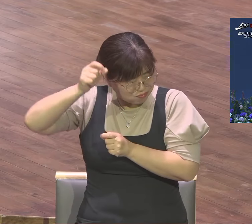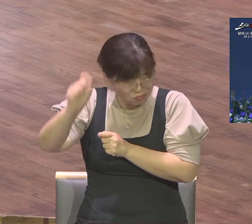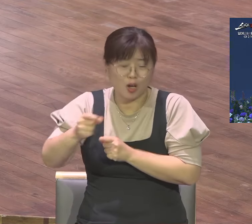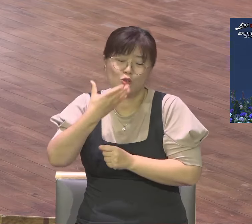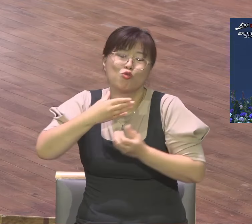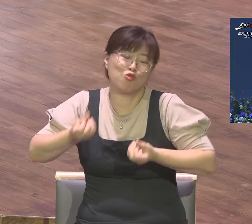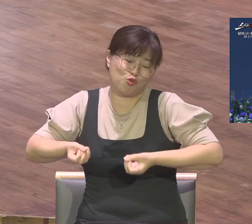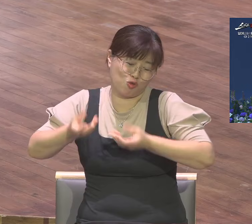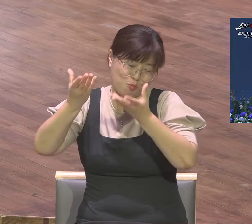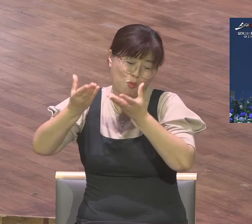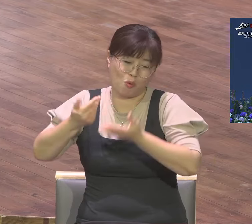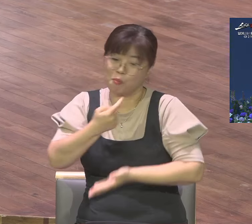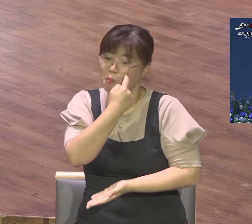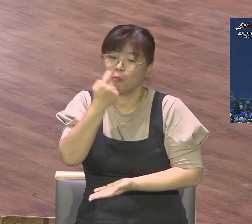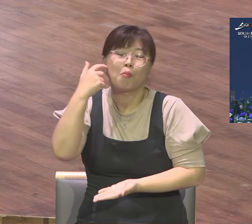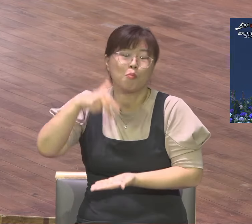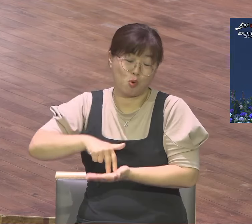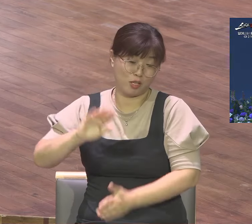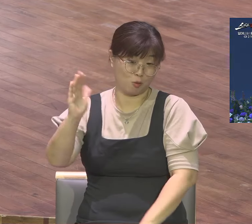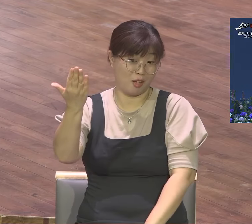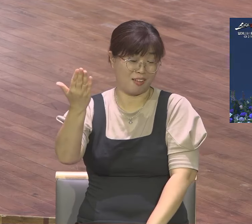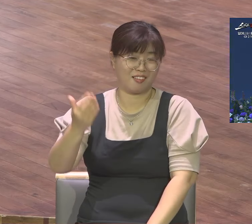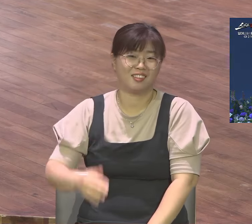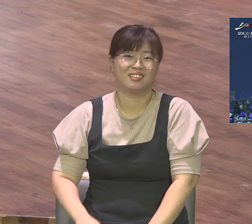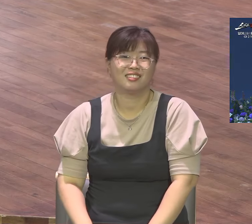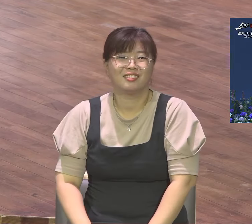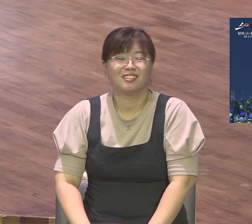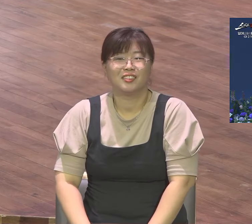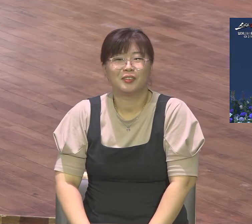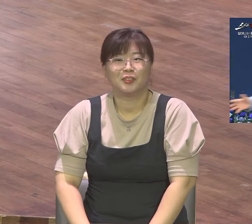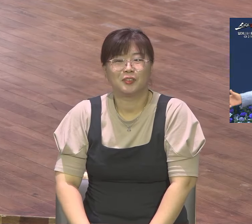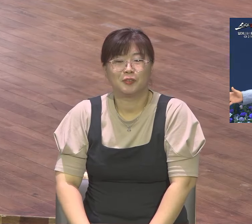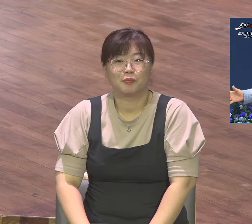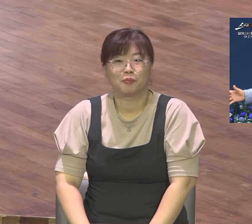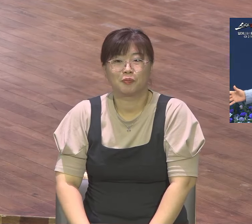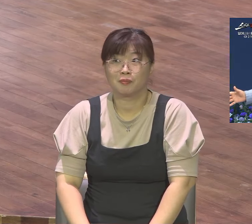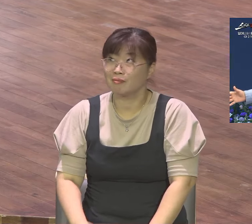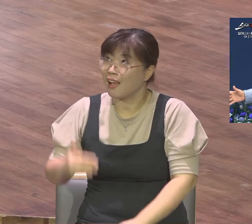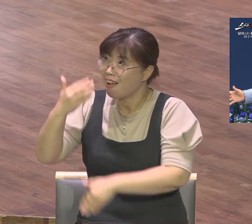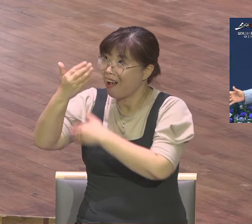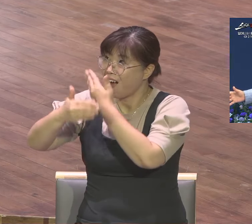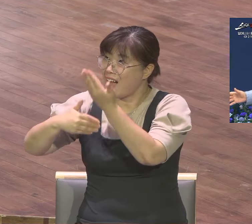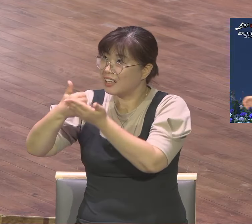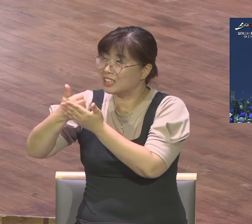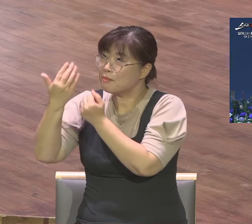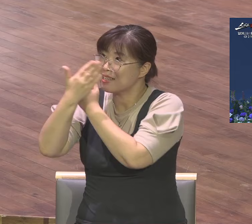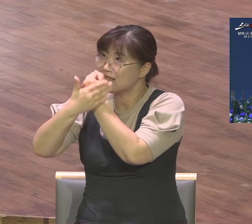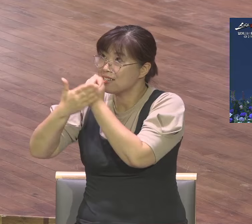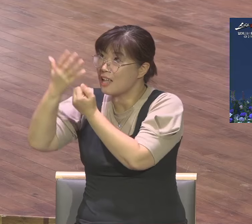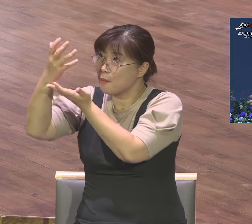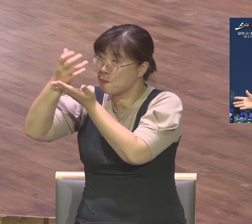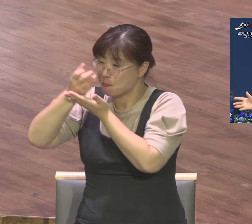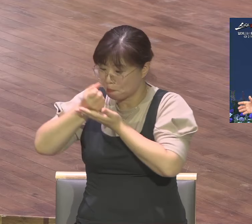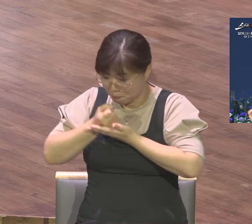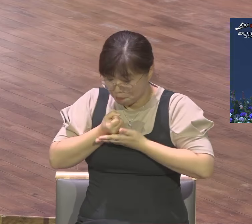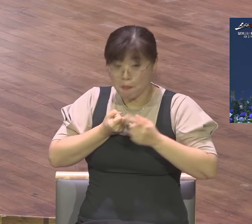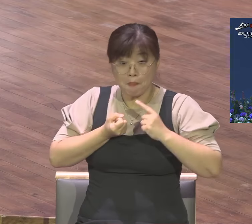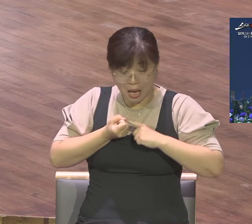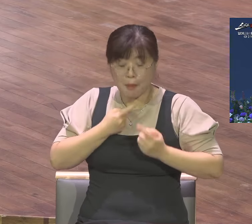작품이라. 아멘. 이 영원한 유산을 우리 후대들에게. 영원한